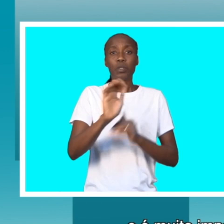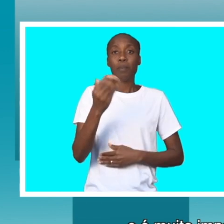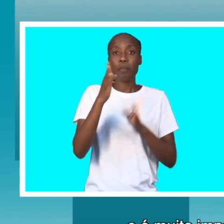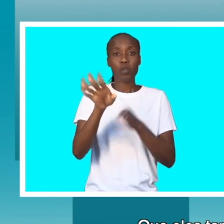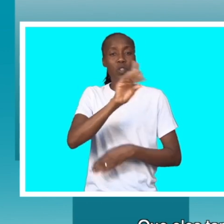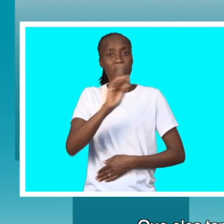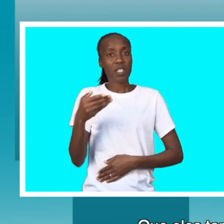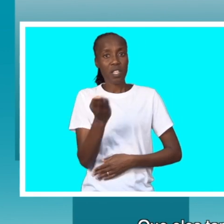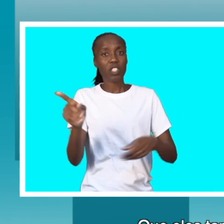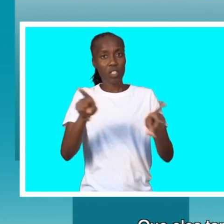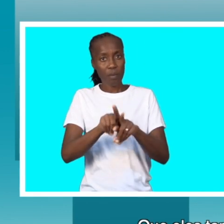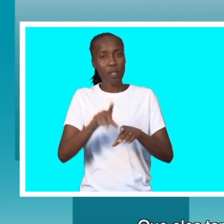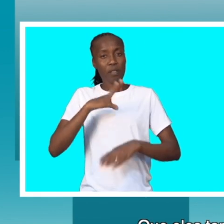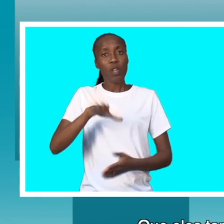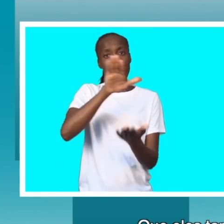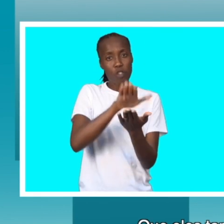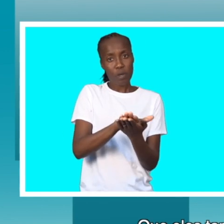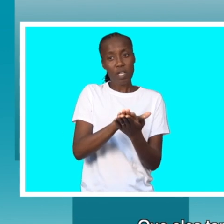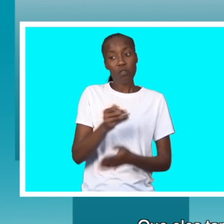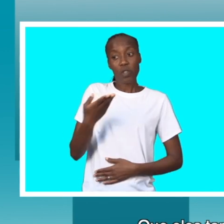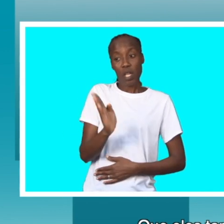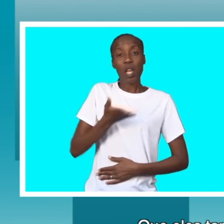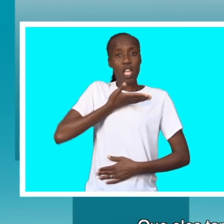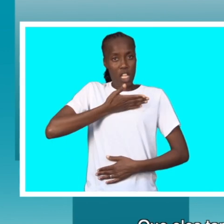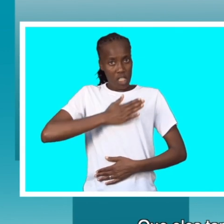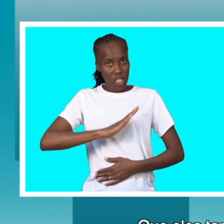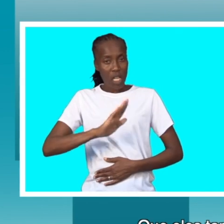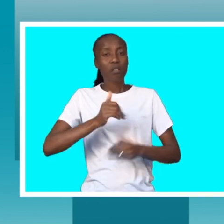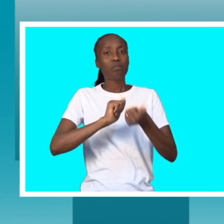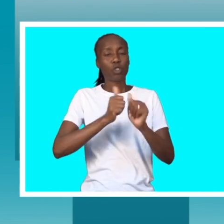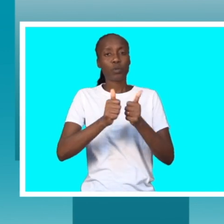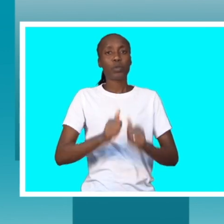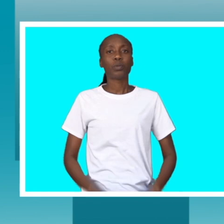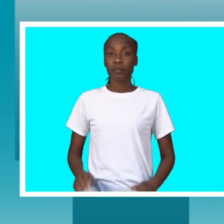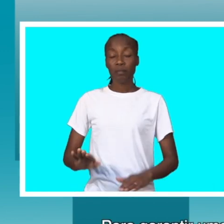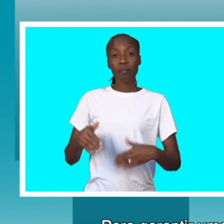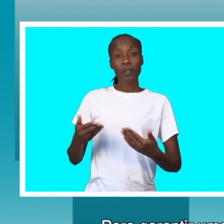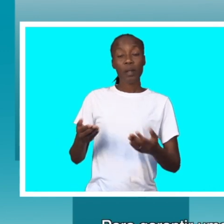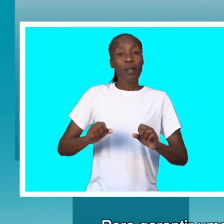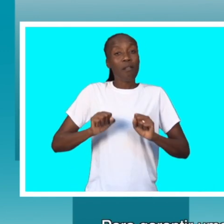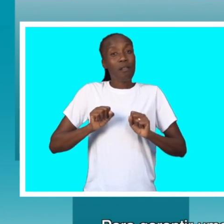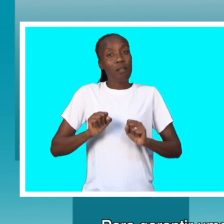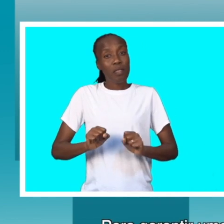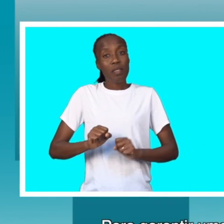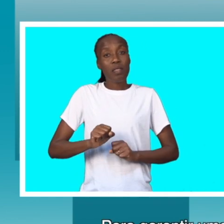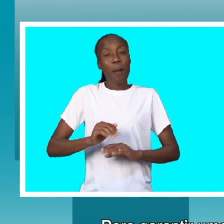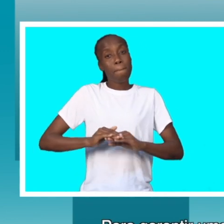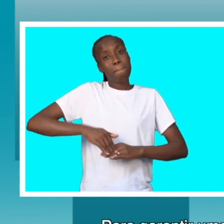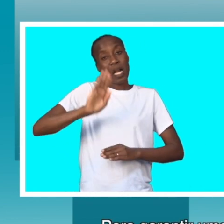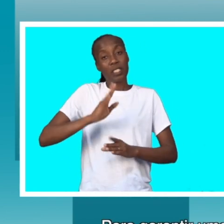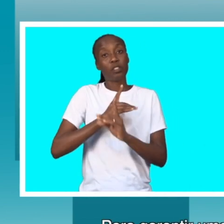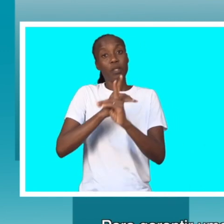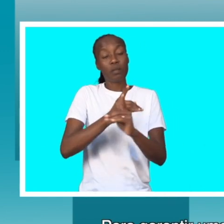Para os deficientes E eles também Tenham espaço Para fazerem Aquilo que Les convém No desporto Para garantir Uma maior